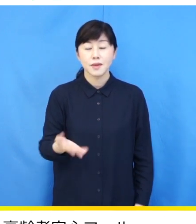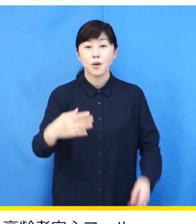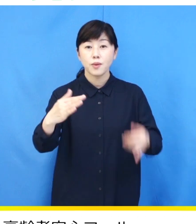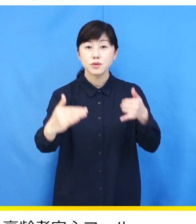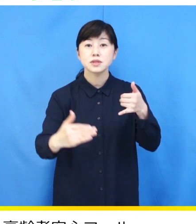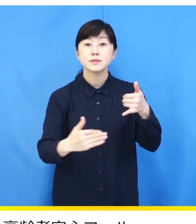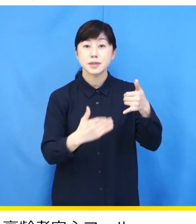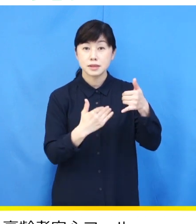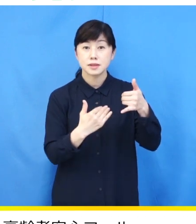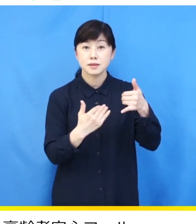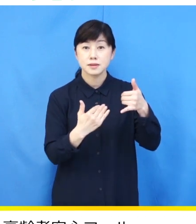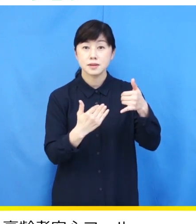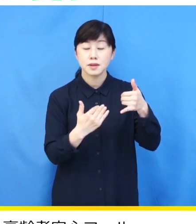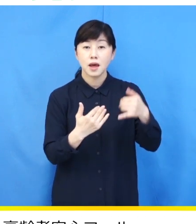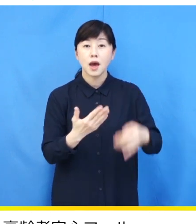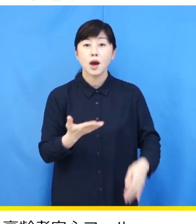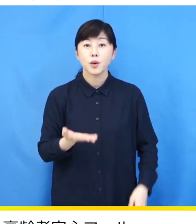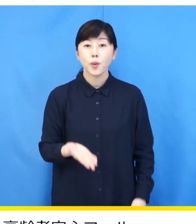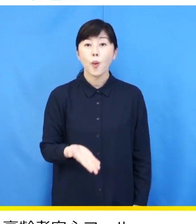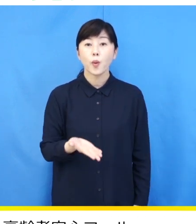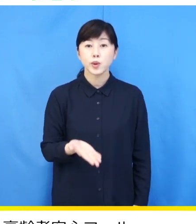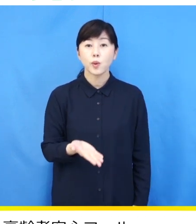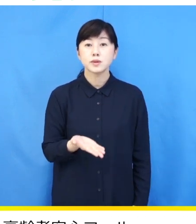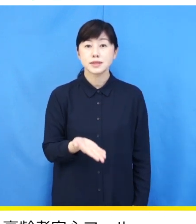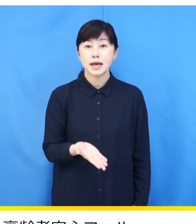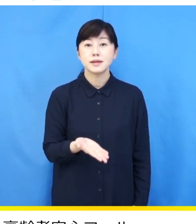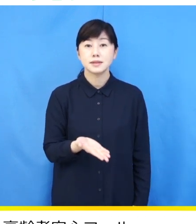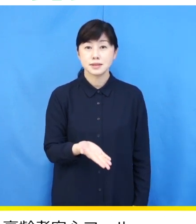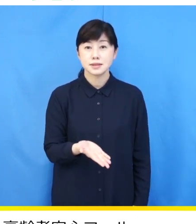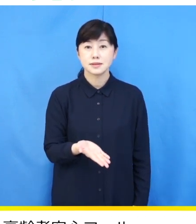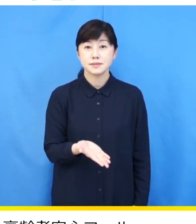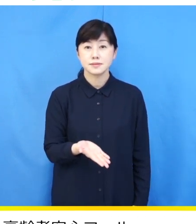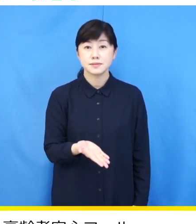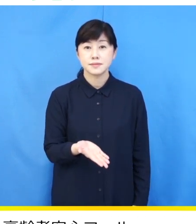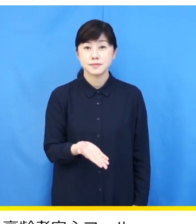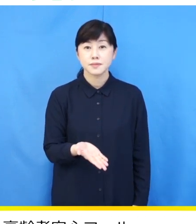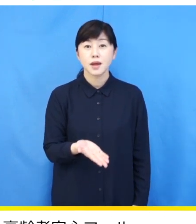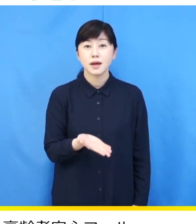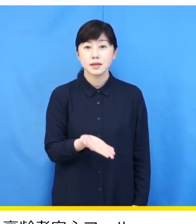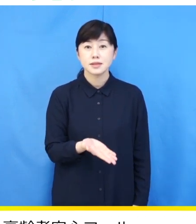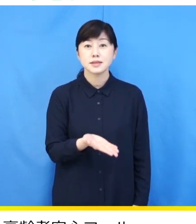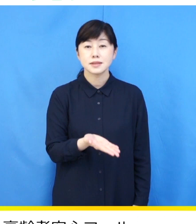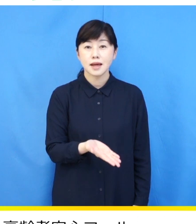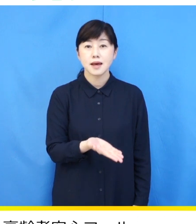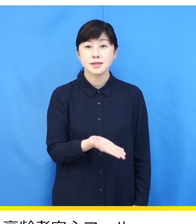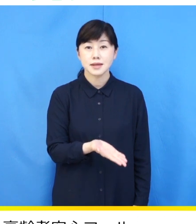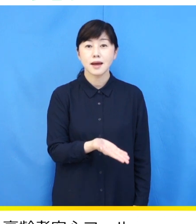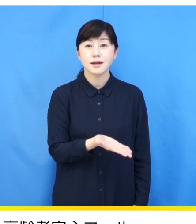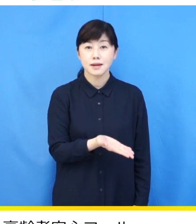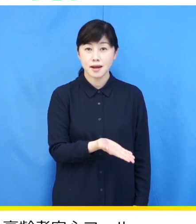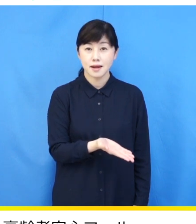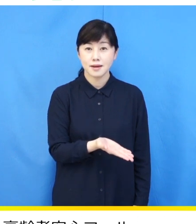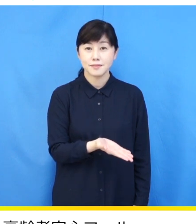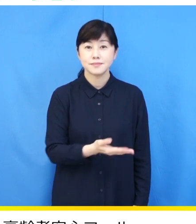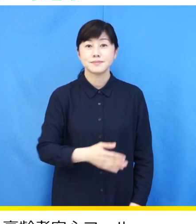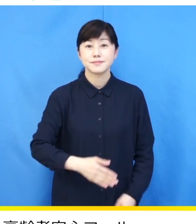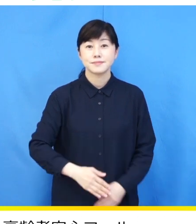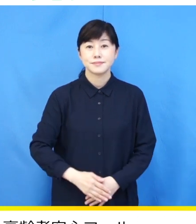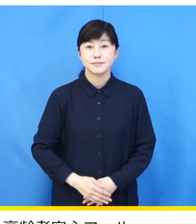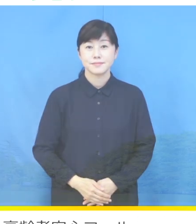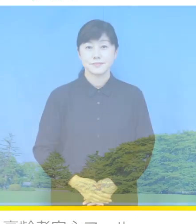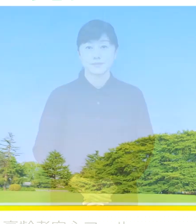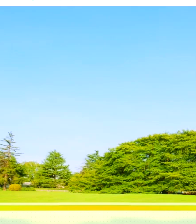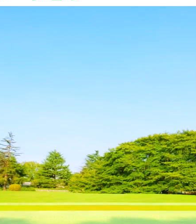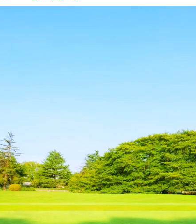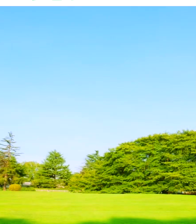ファクシミリ543に一例サンレイ版までどうぞ